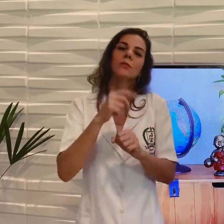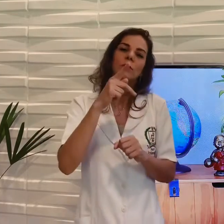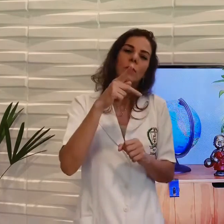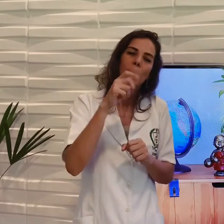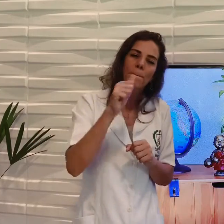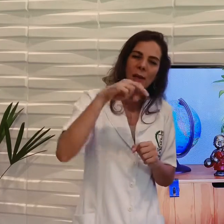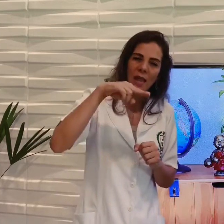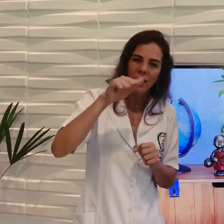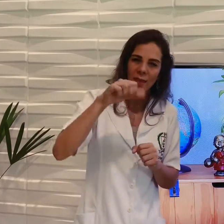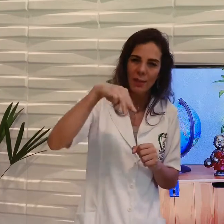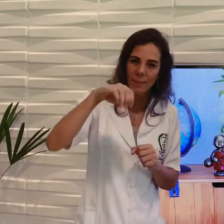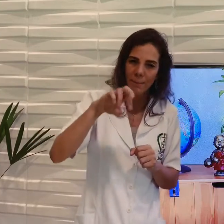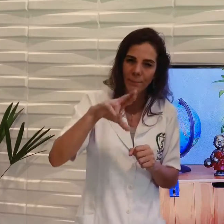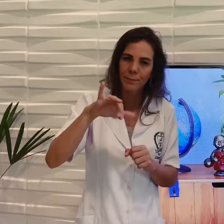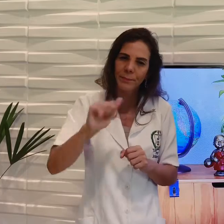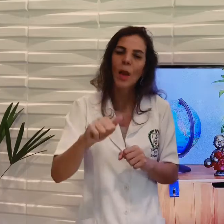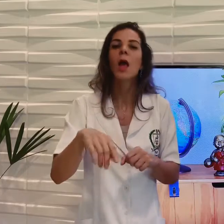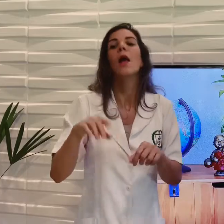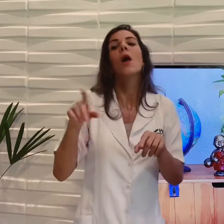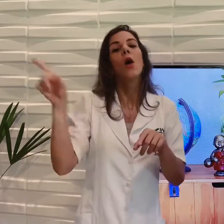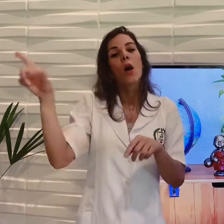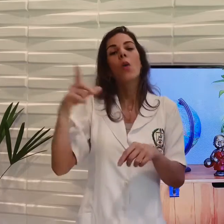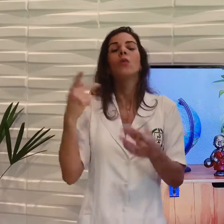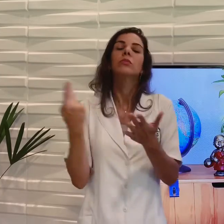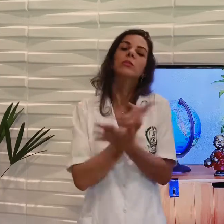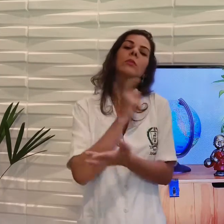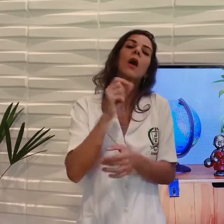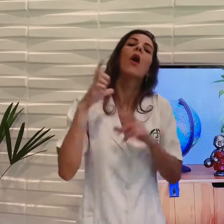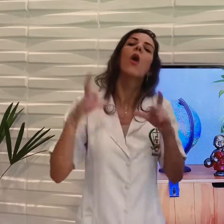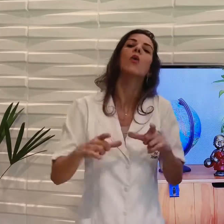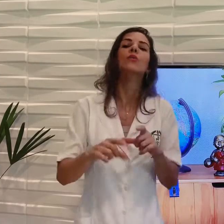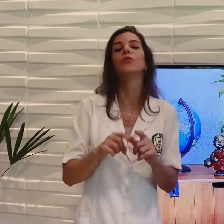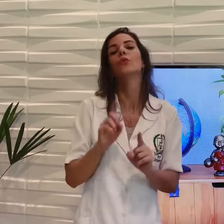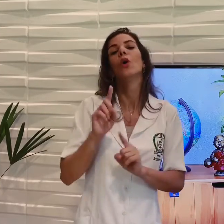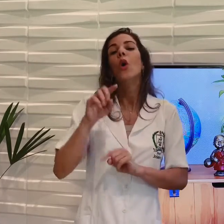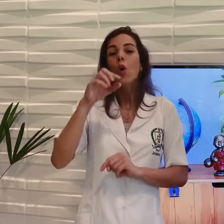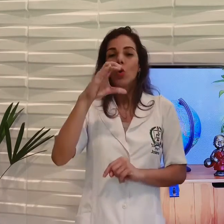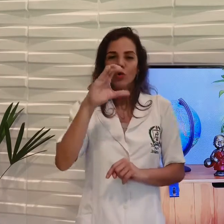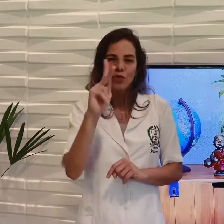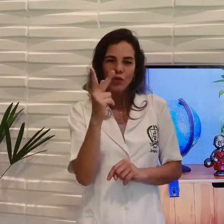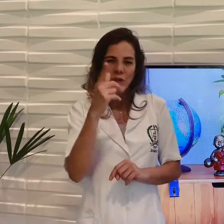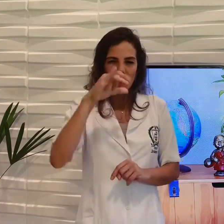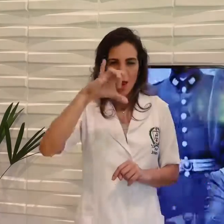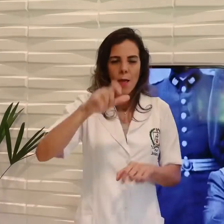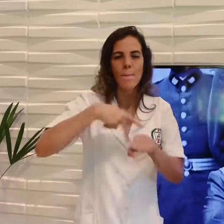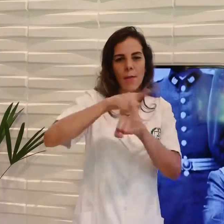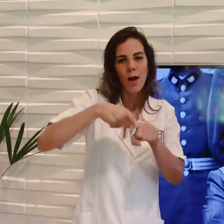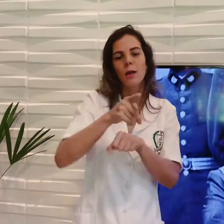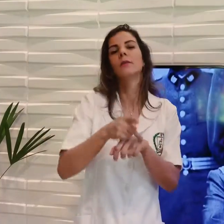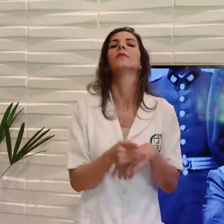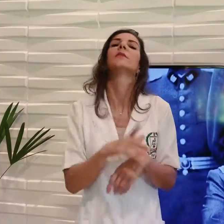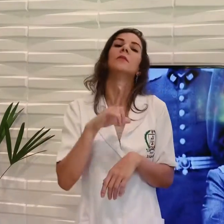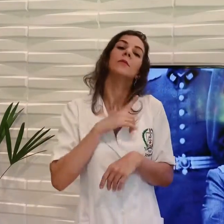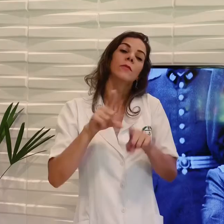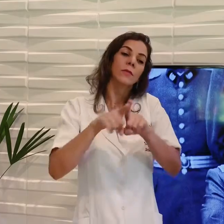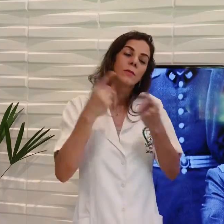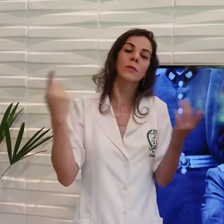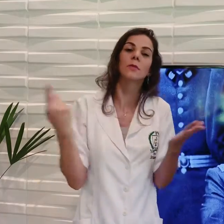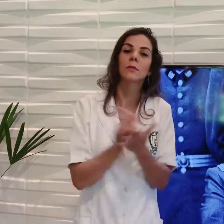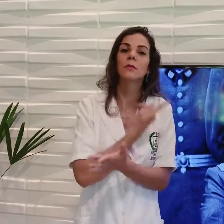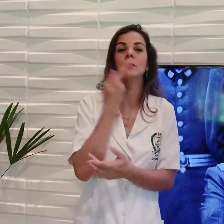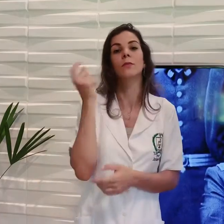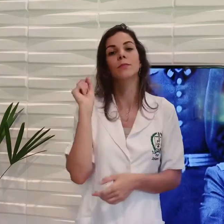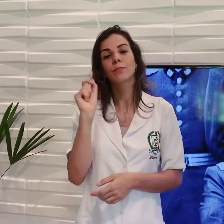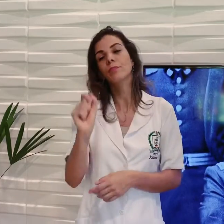para acontecer em Santiago, no Chile. Só que um pouquinho antes acabou acontecendo o golpe militar do Pinochet. Então, tiraram os Jogos